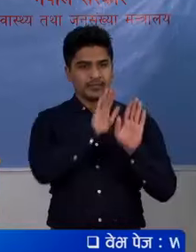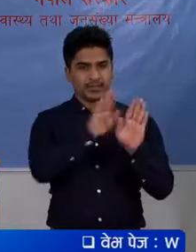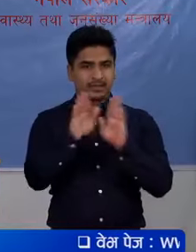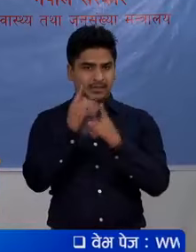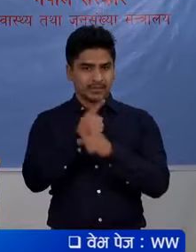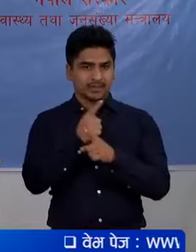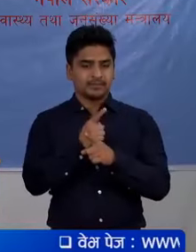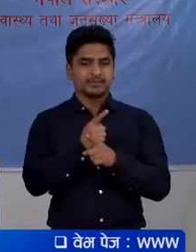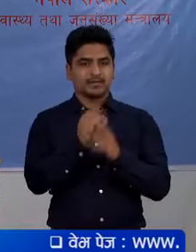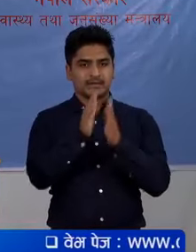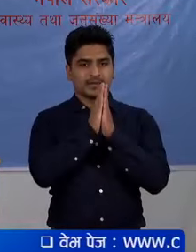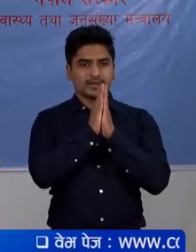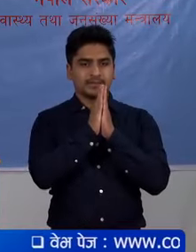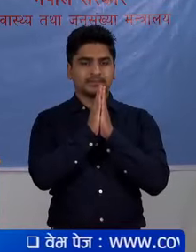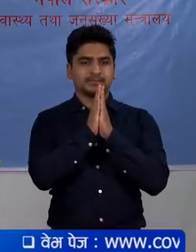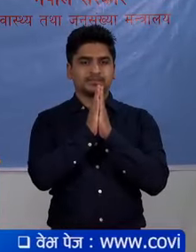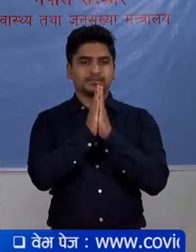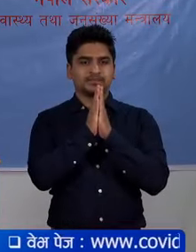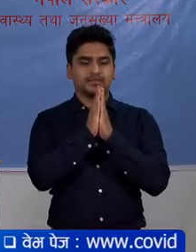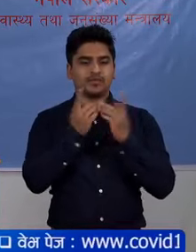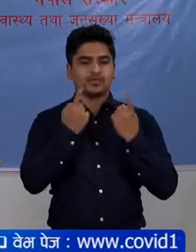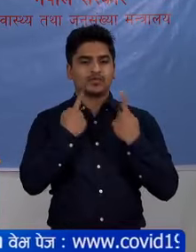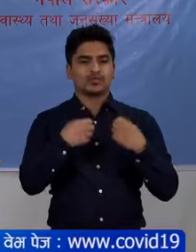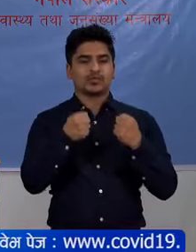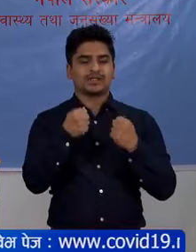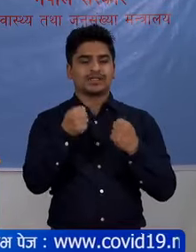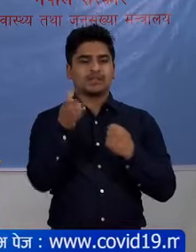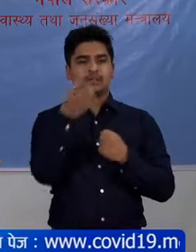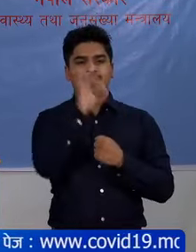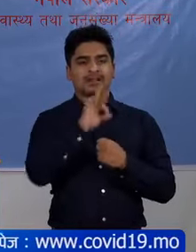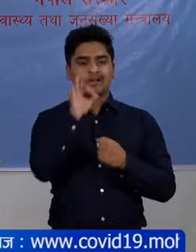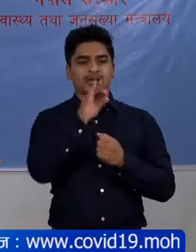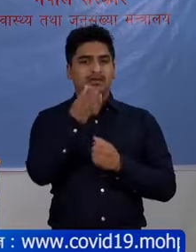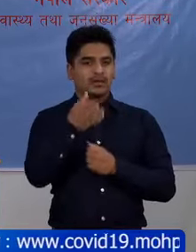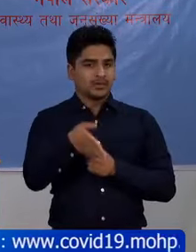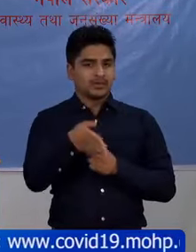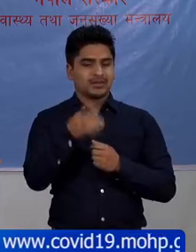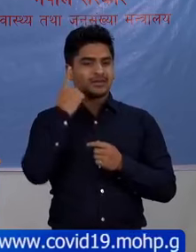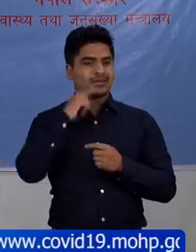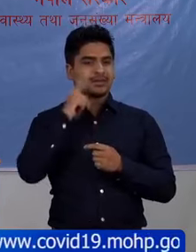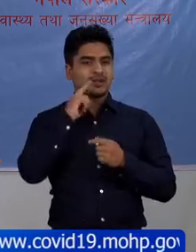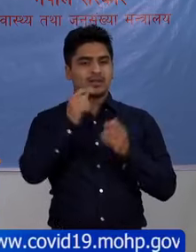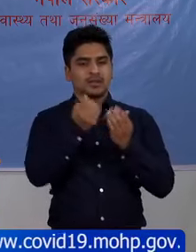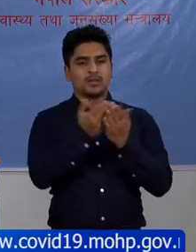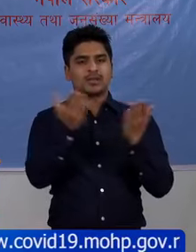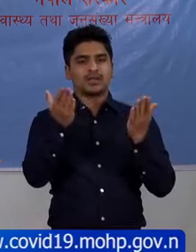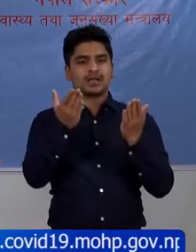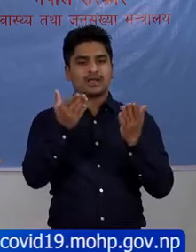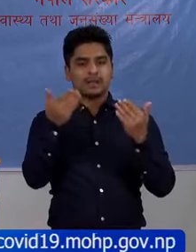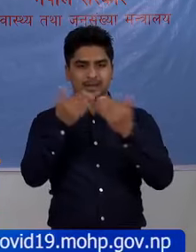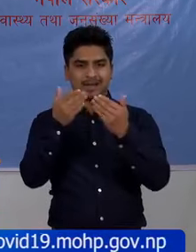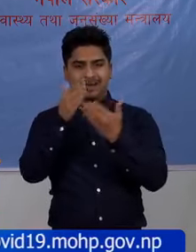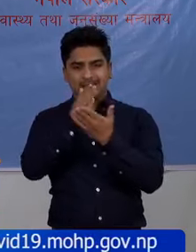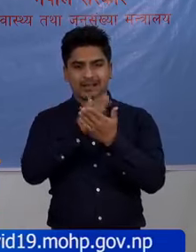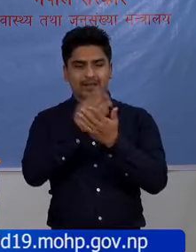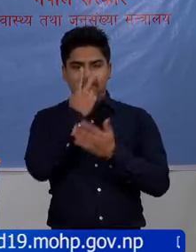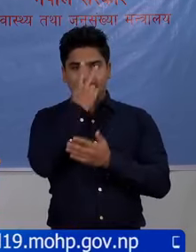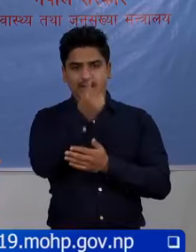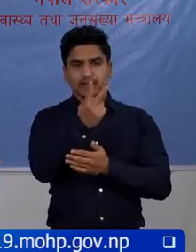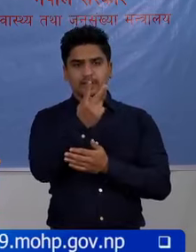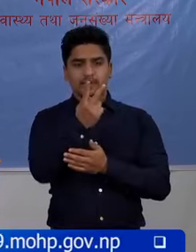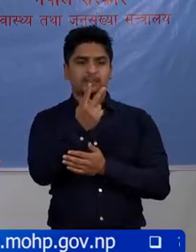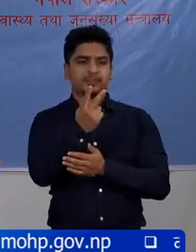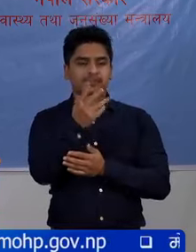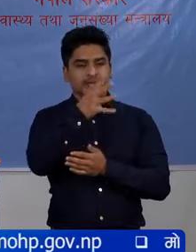दन्यवासार नमस्कार स्वाष्थित तथा जन्शंक्या मंत्रा आलेको इस नियमीत पत्रकार एटकार कारेकम हेर जान वायका